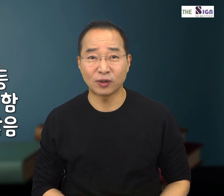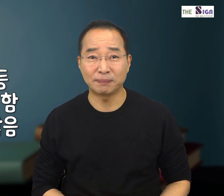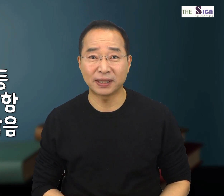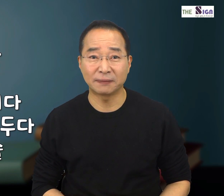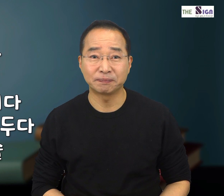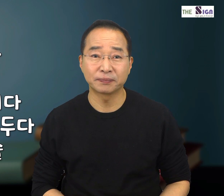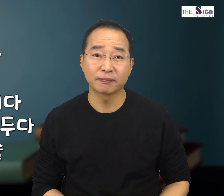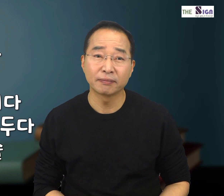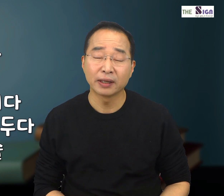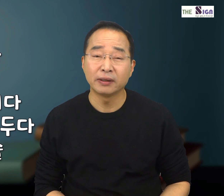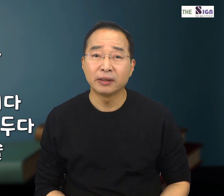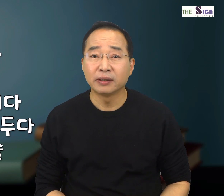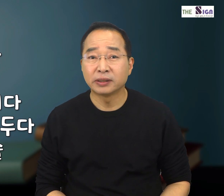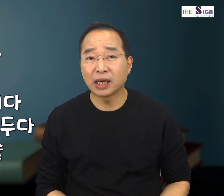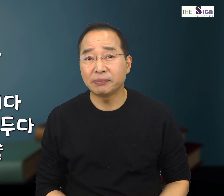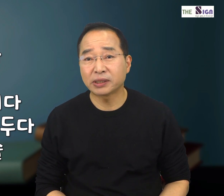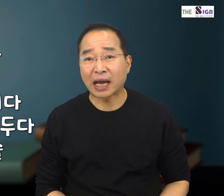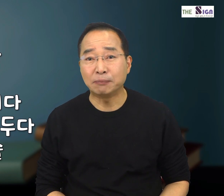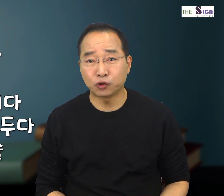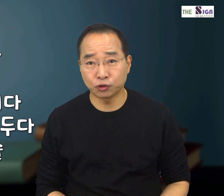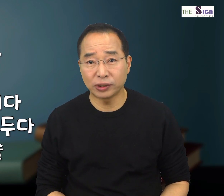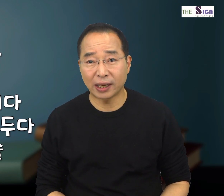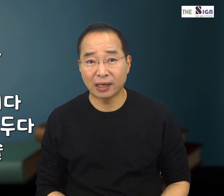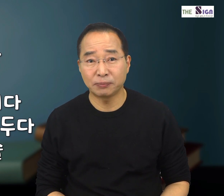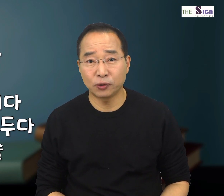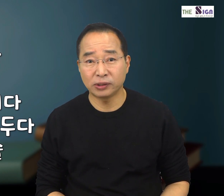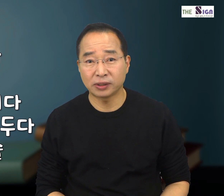합니다. 그 다음에 이제 감추다라는 표현이 있습니다.